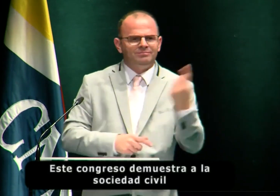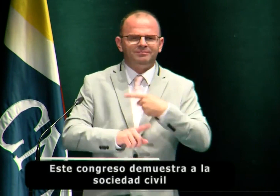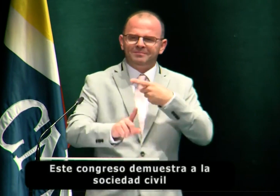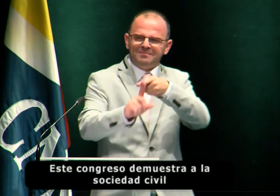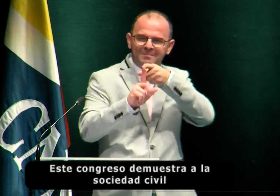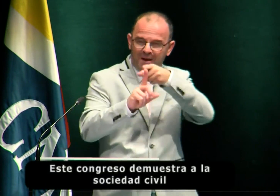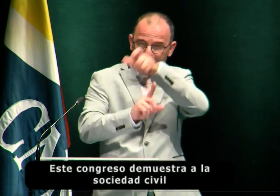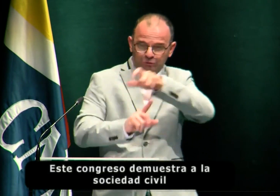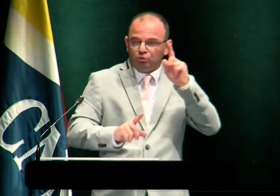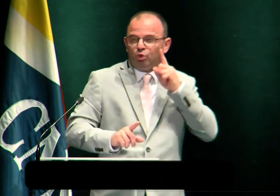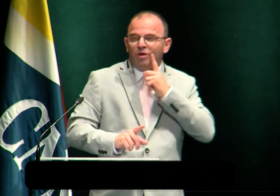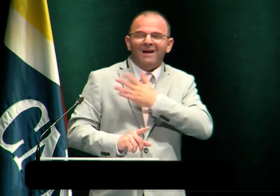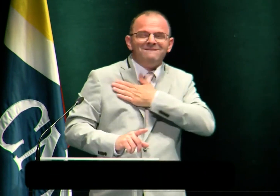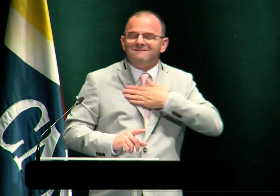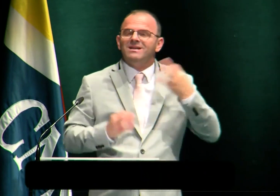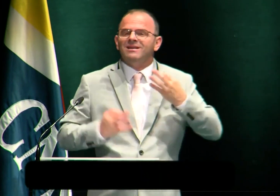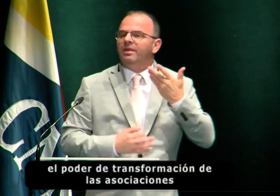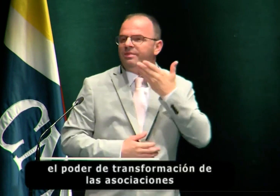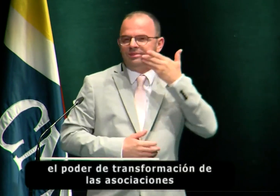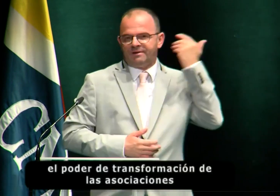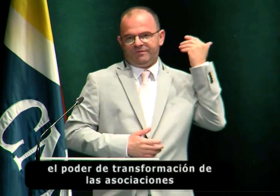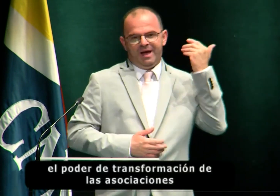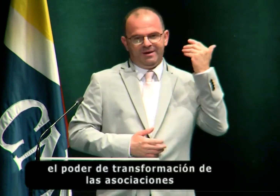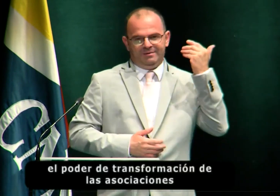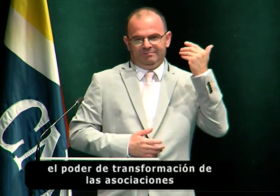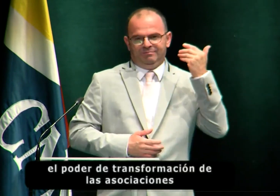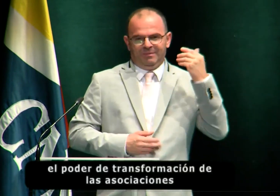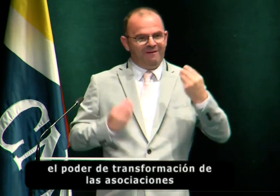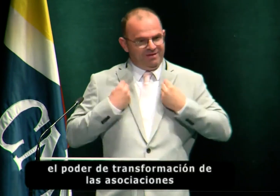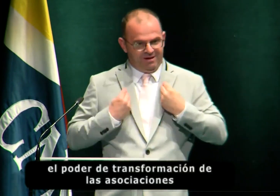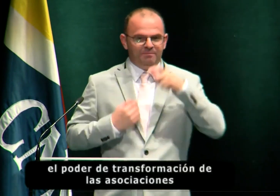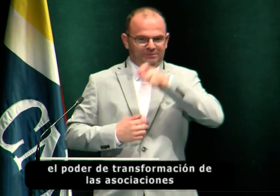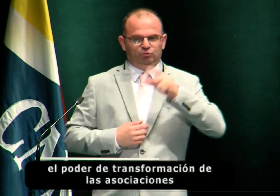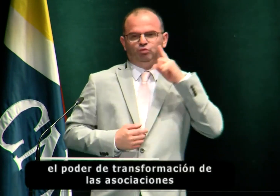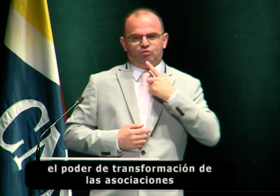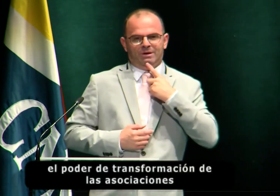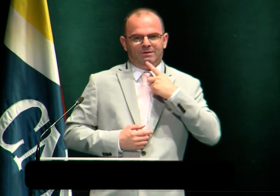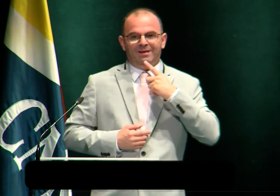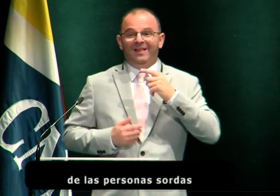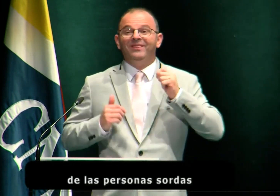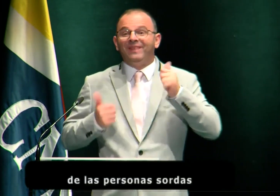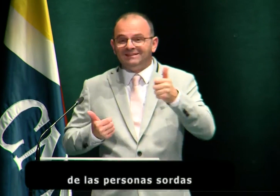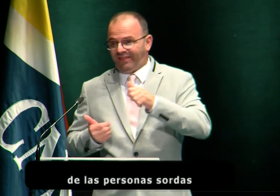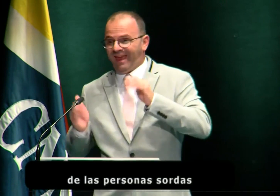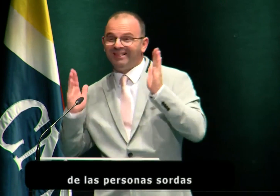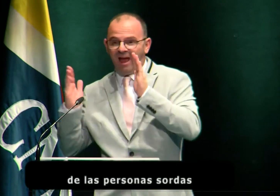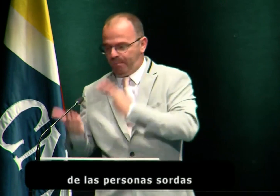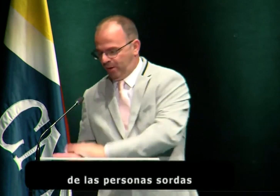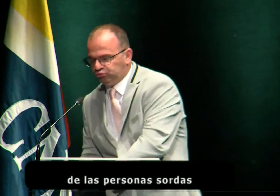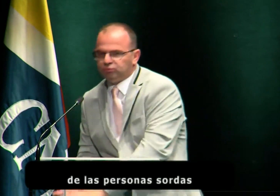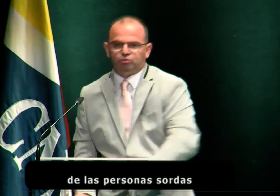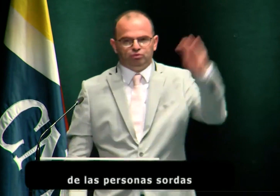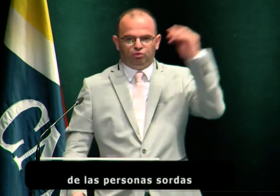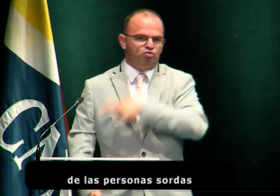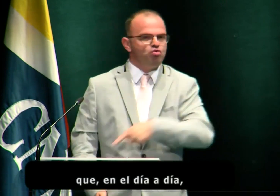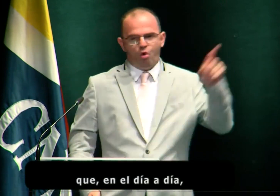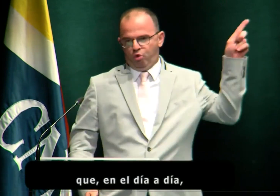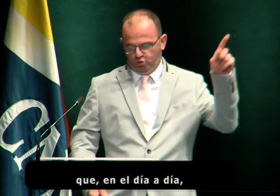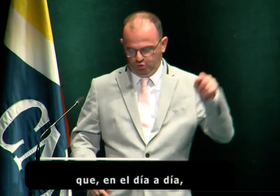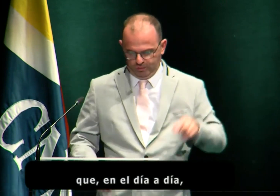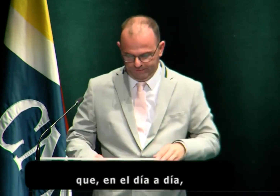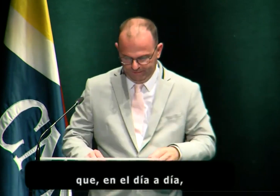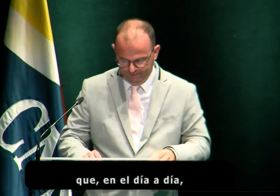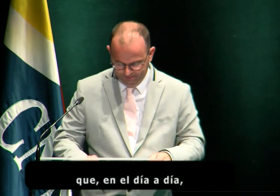personas sordas que en el día a día tienen como fin el dignificar la vida de las